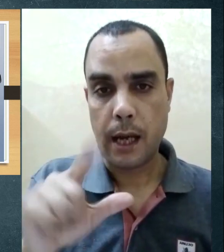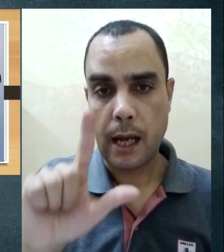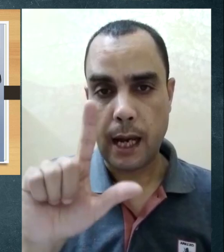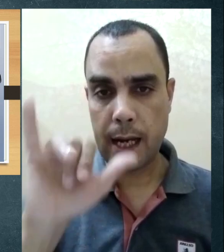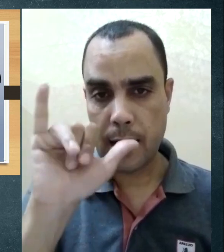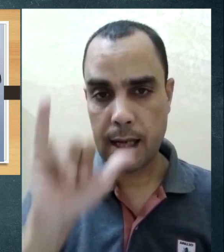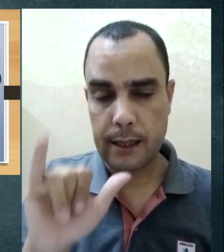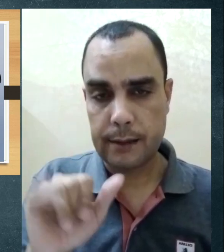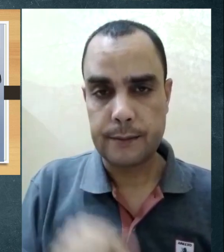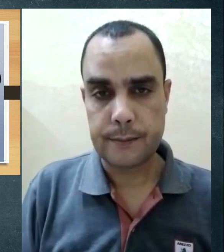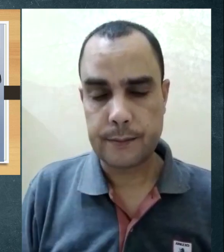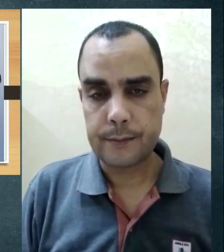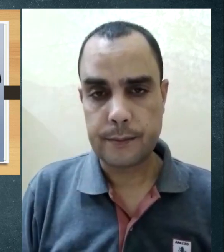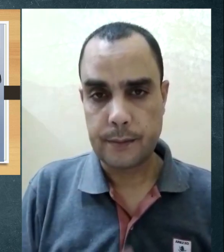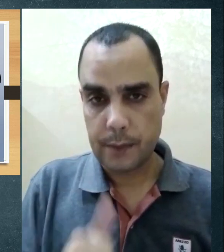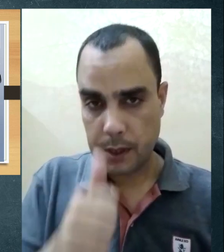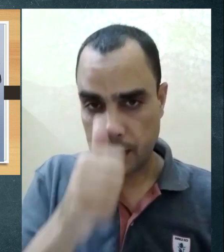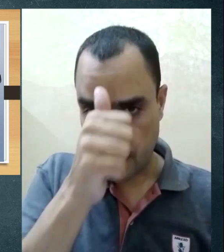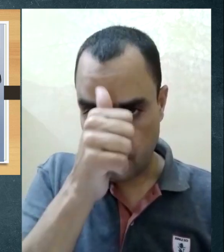على